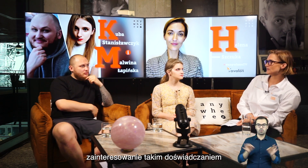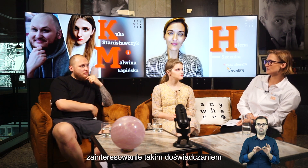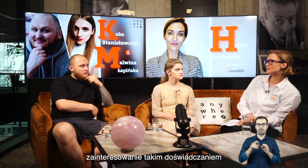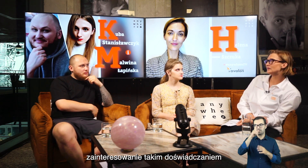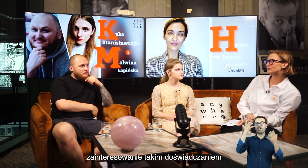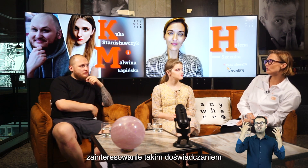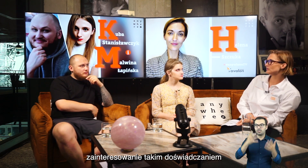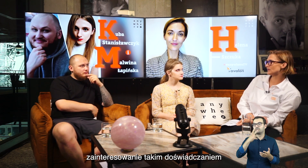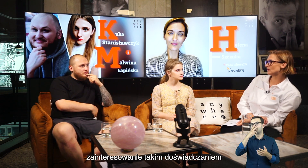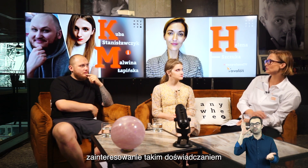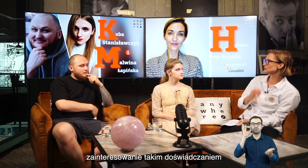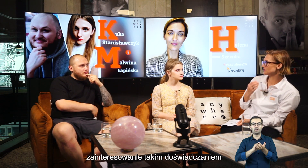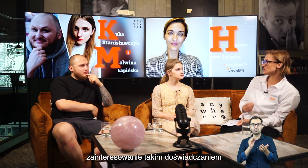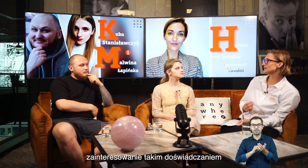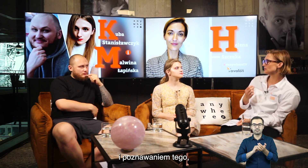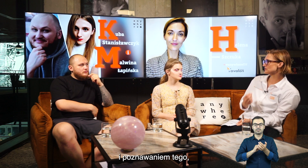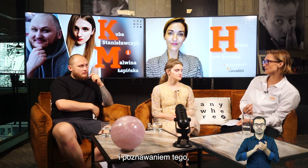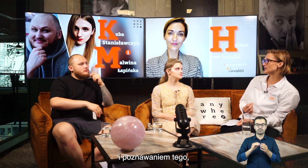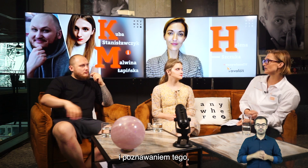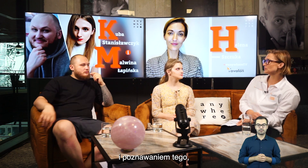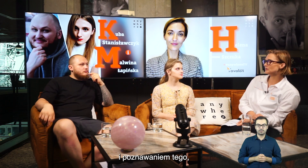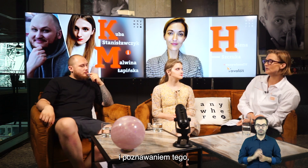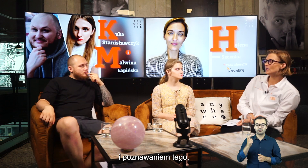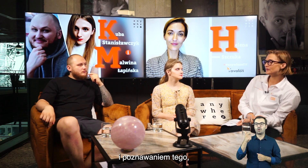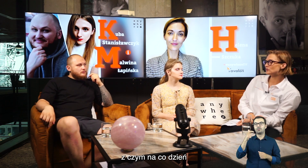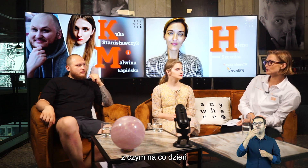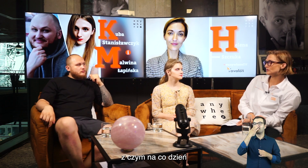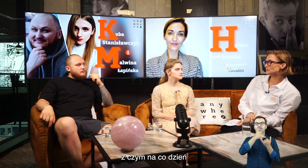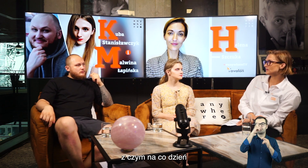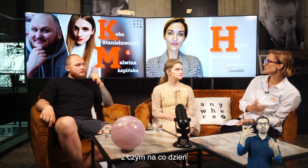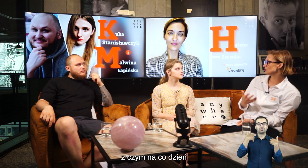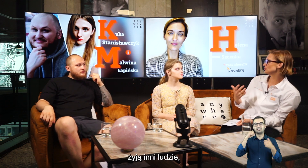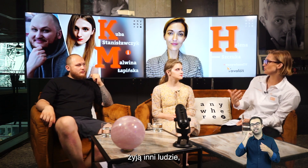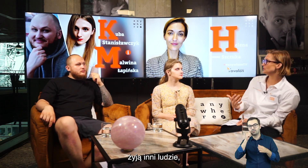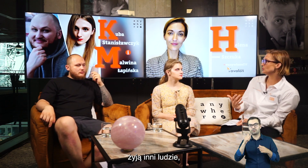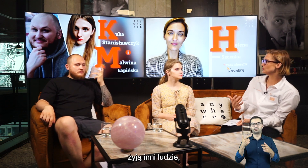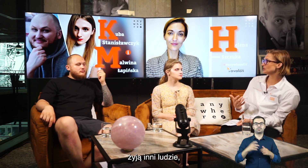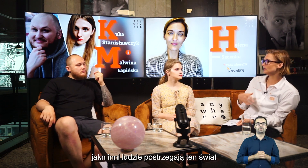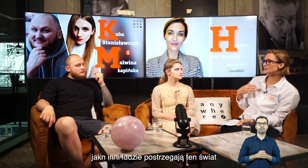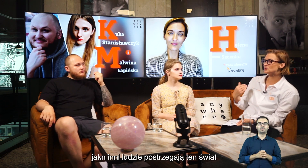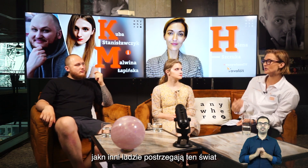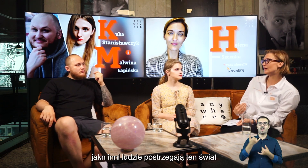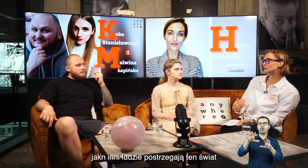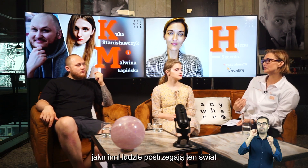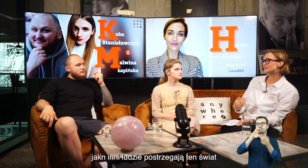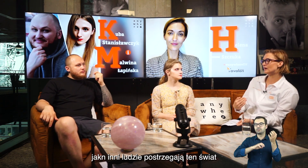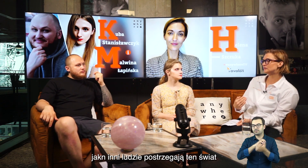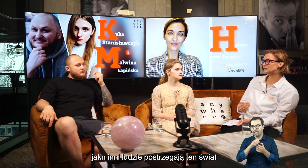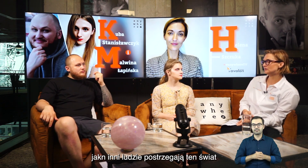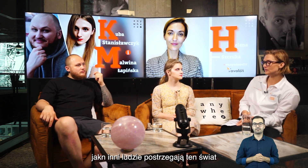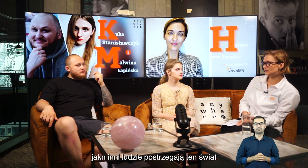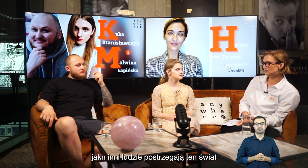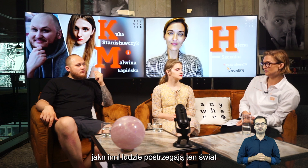duże zainteresowanie w ogóle do takiego doświadczania i poznawania jakby tego, z czym na co dzień żyją inni ludzie, jak postrzegają ten